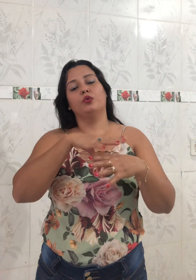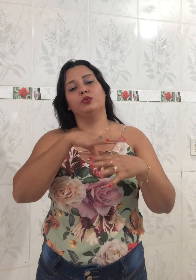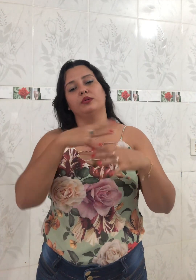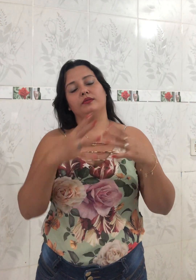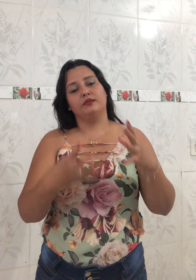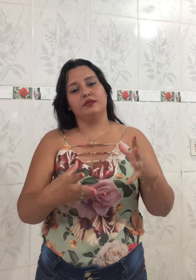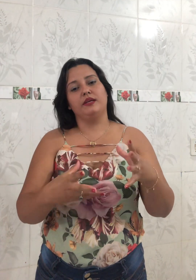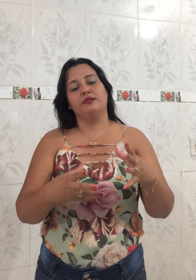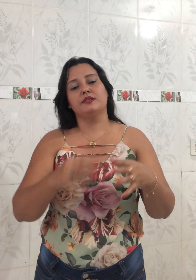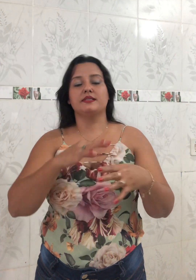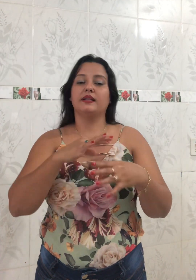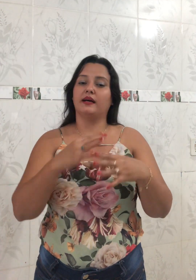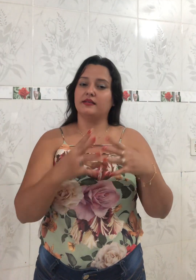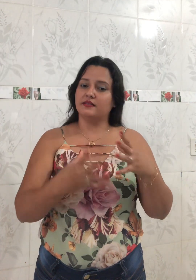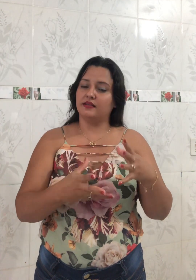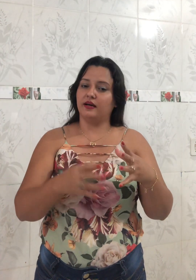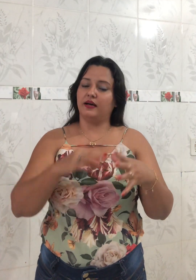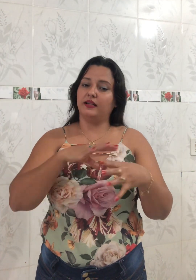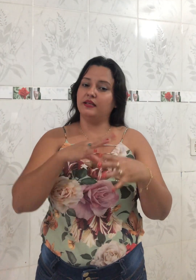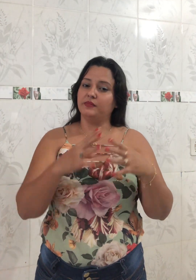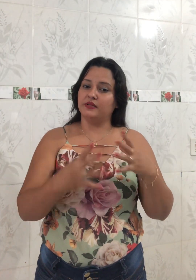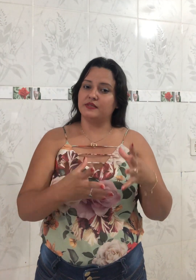ou língua de sinais, né, a Libras.